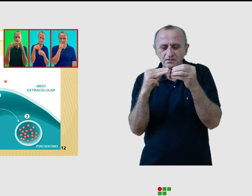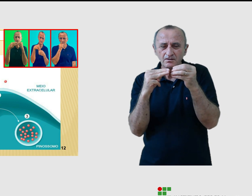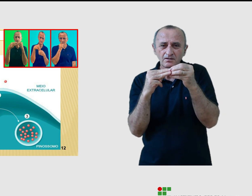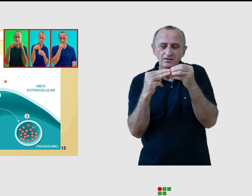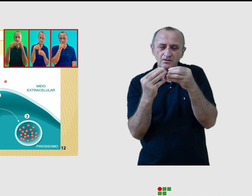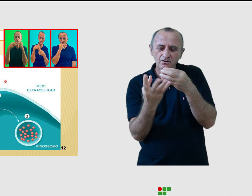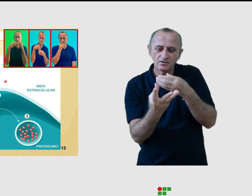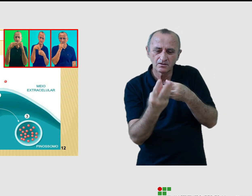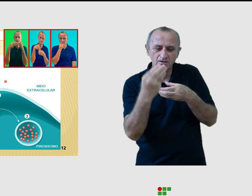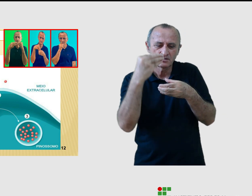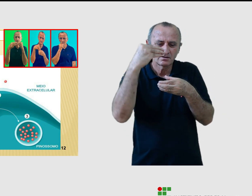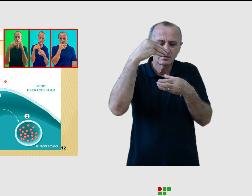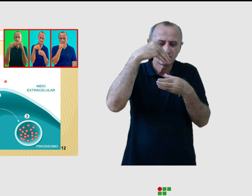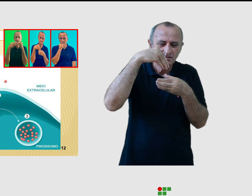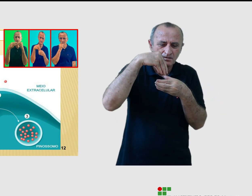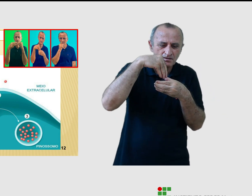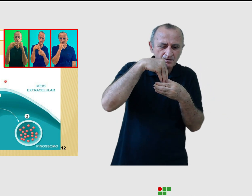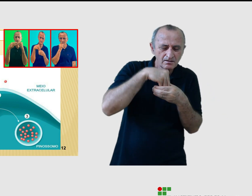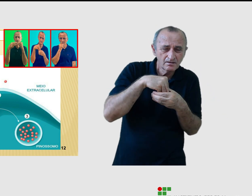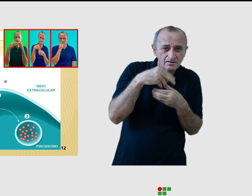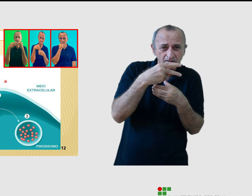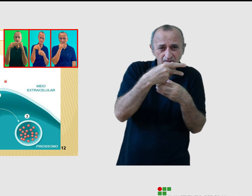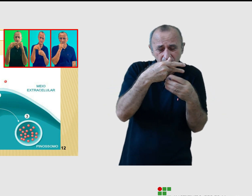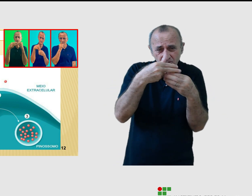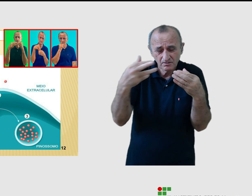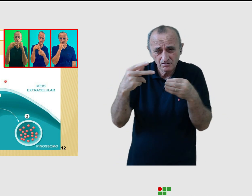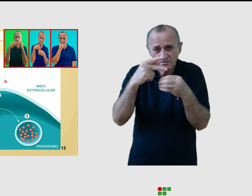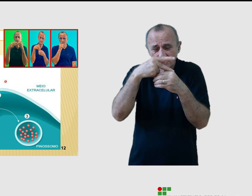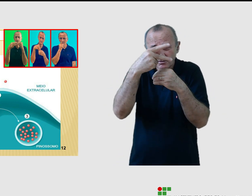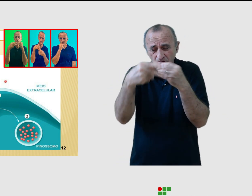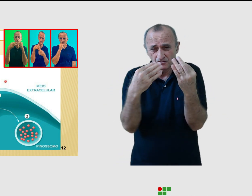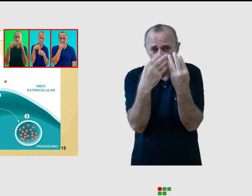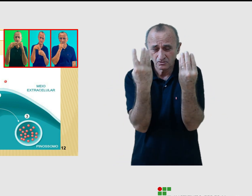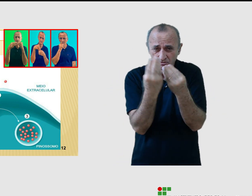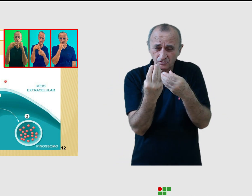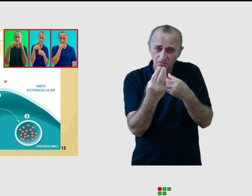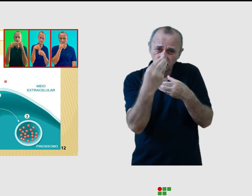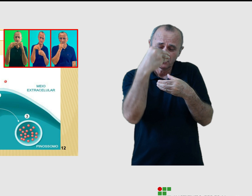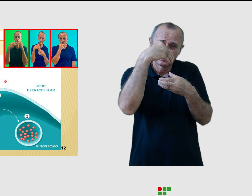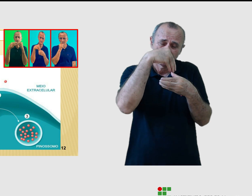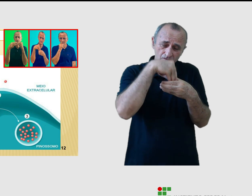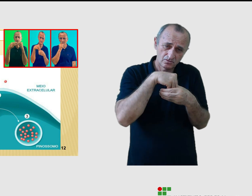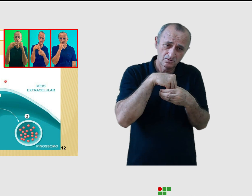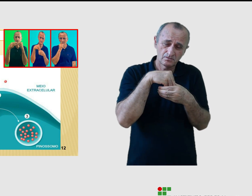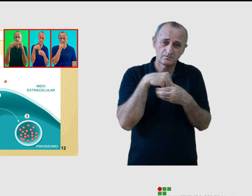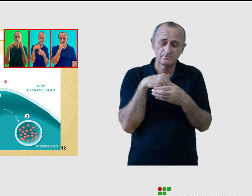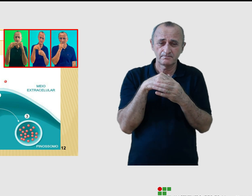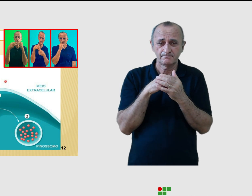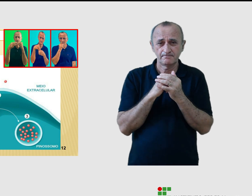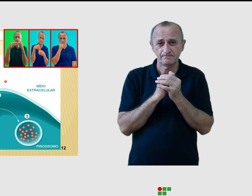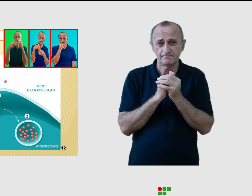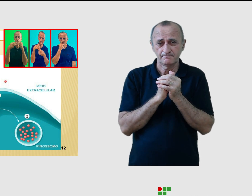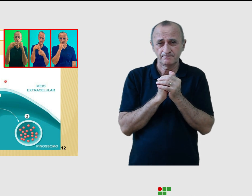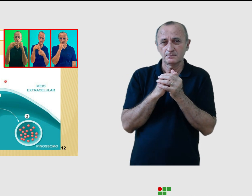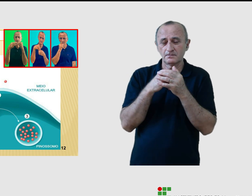Acabamos de ver que endocitose é o processo de entrada de substâncias na